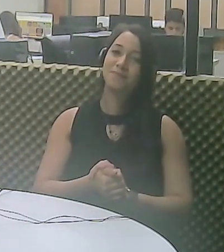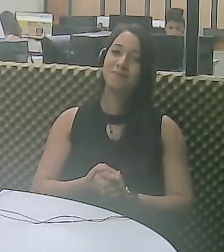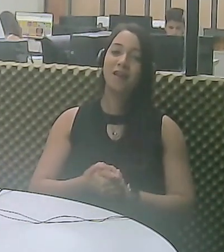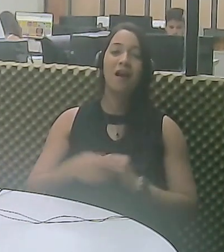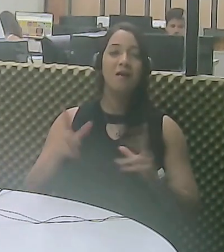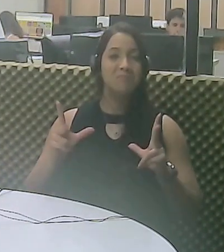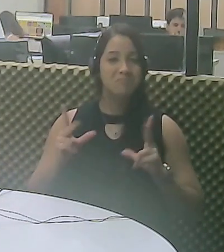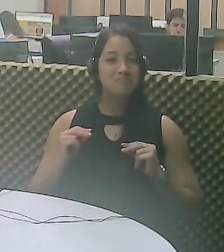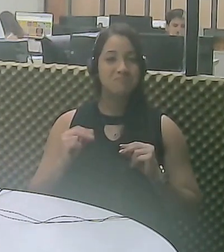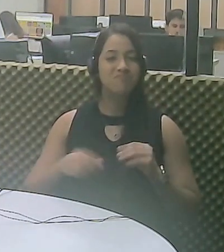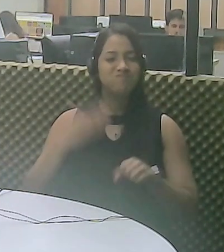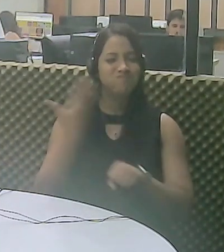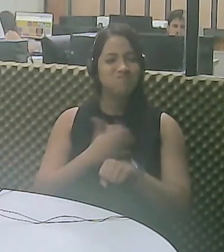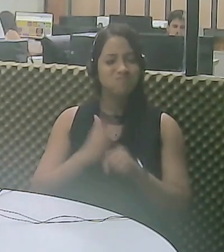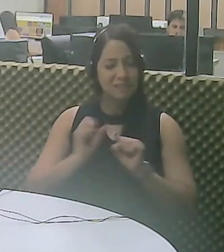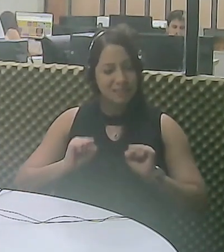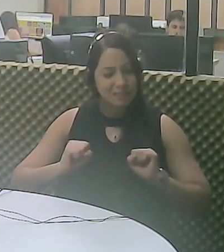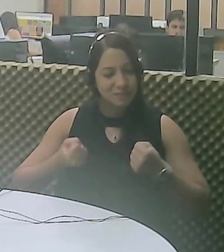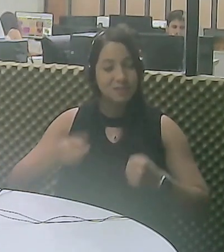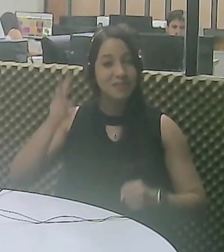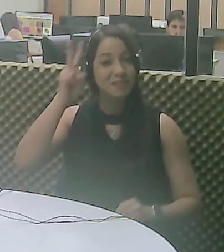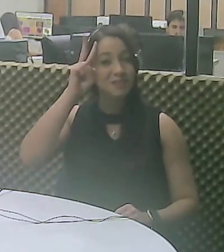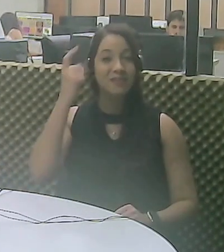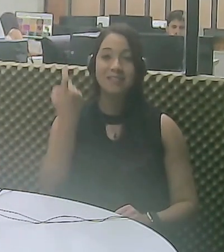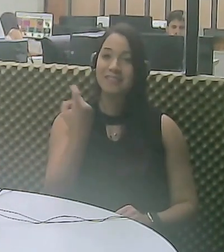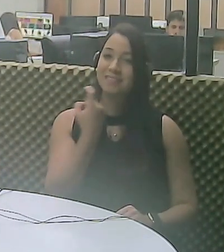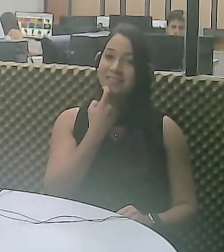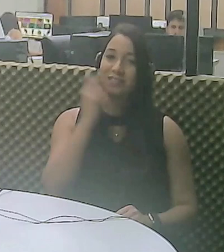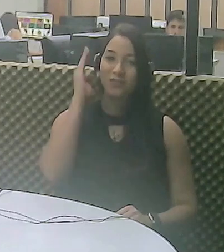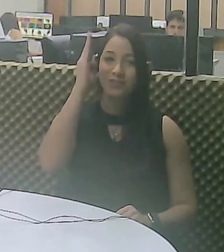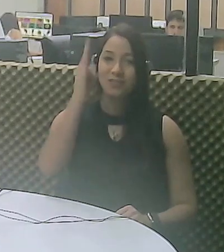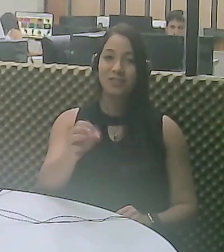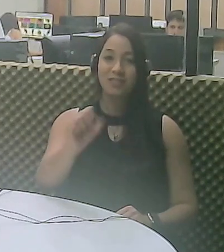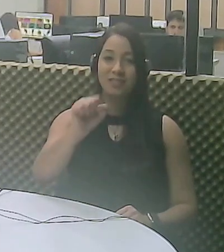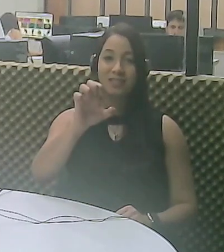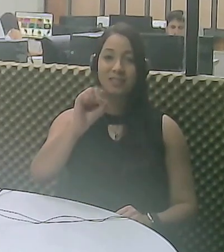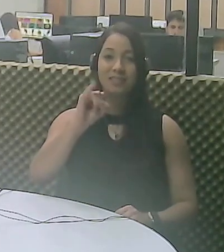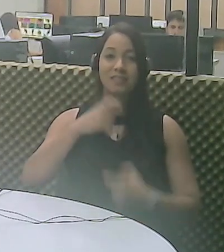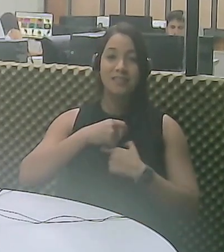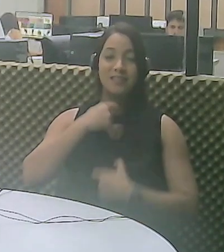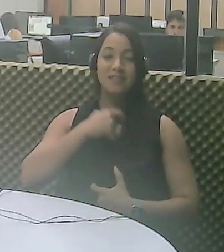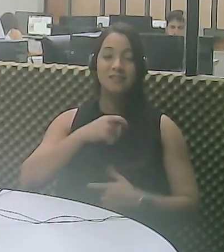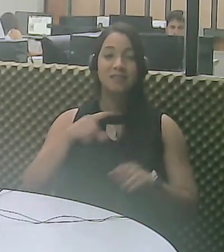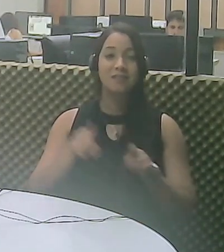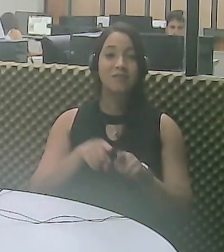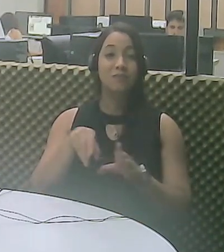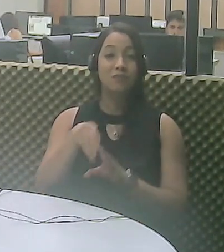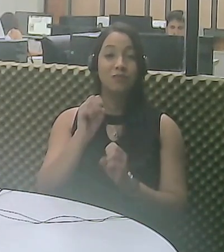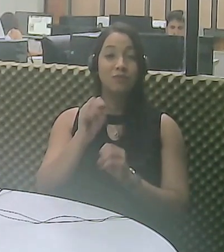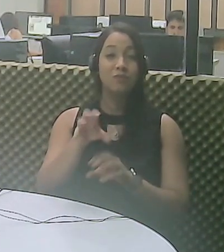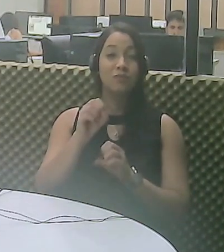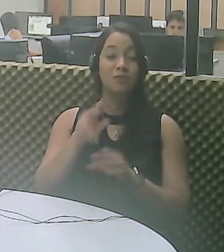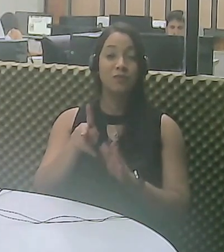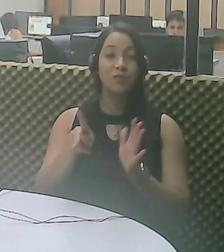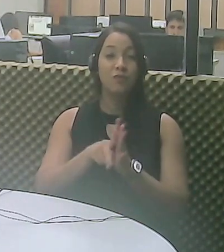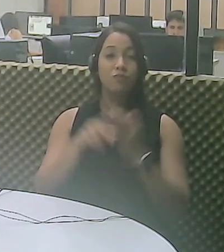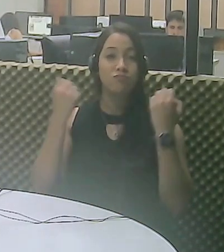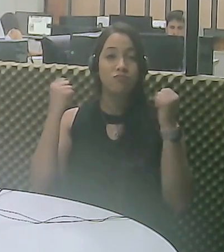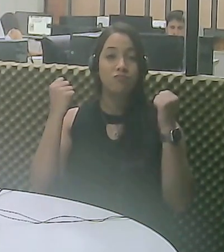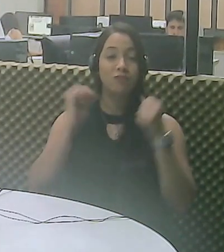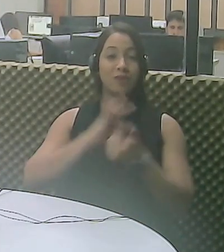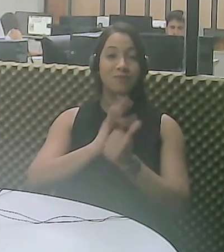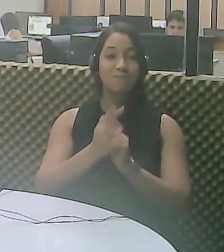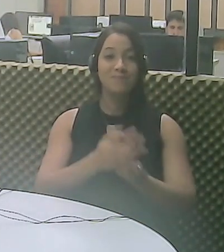são resultados de treinos realizados de segunda a sexta-feira, no SESI Gravatás, com orientação de educadores físicos da